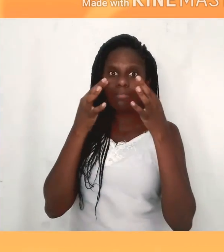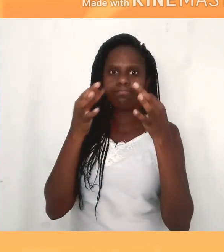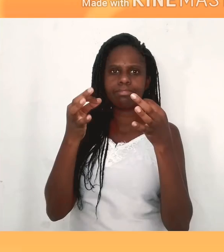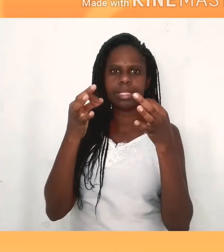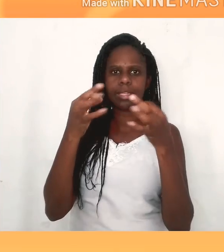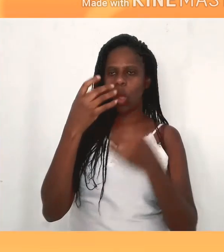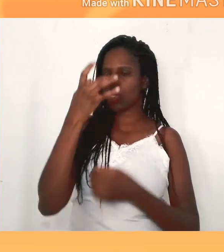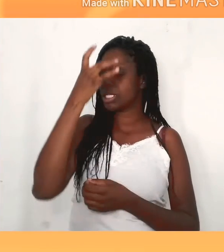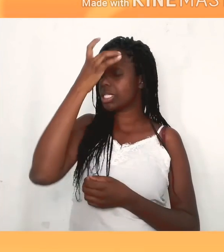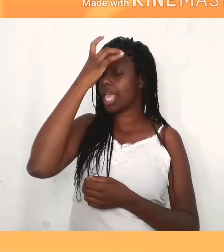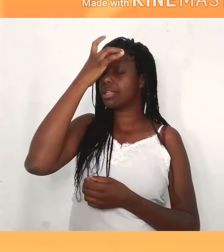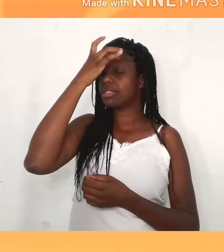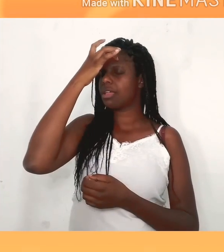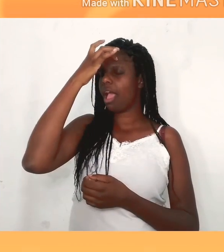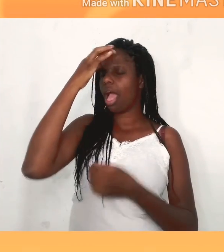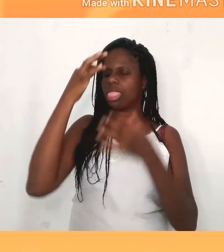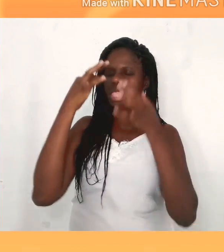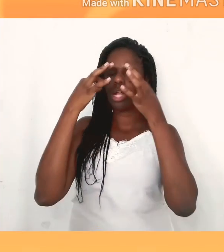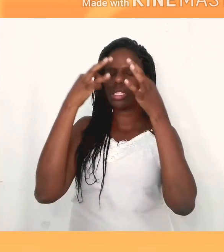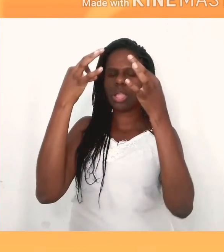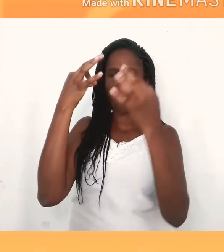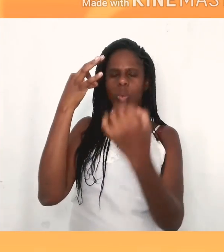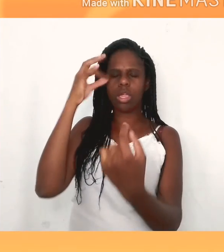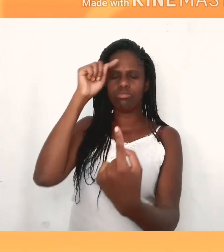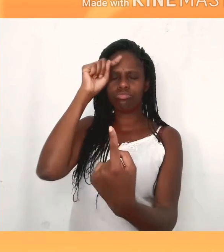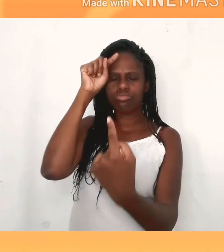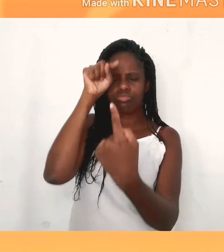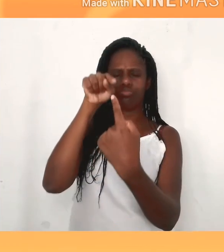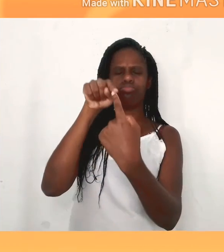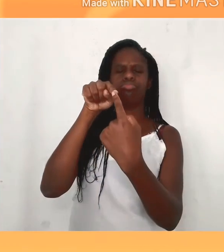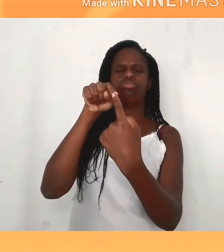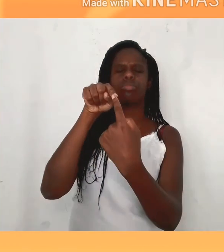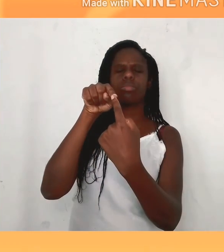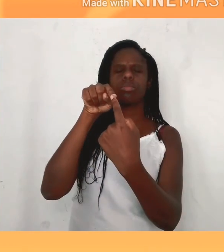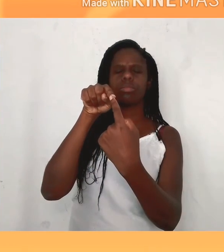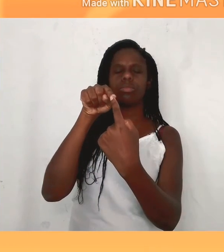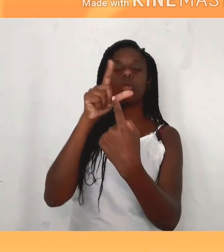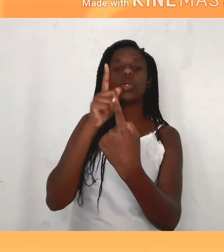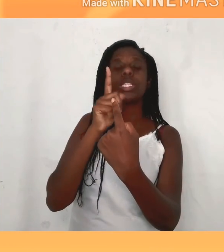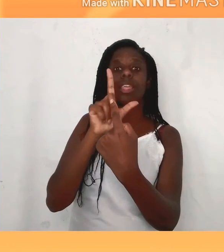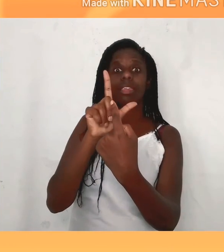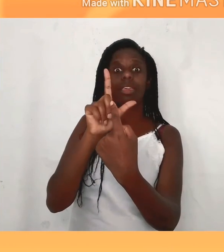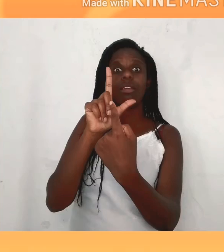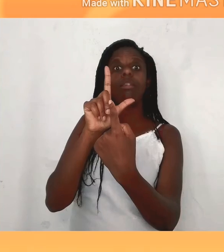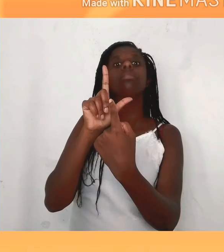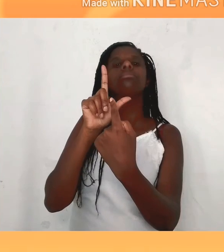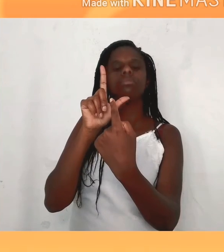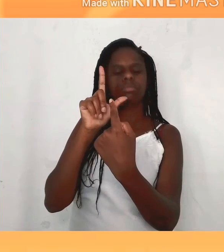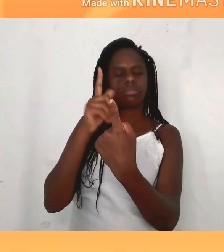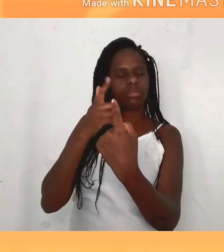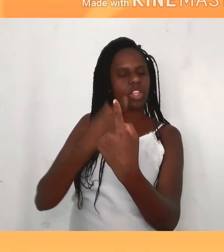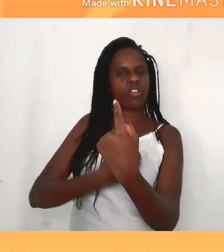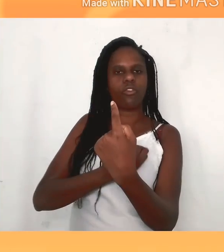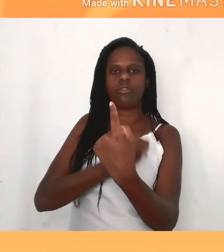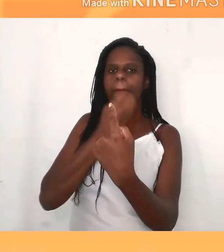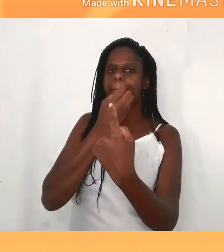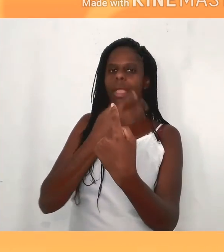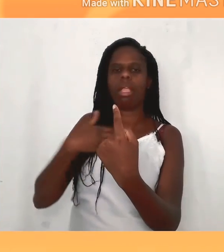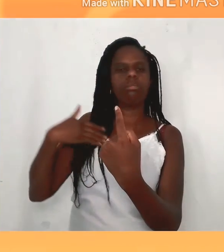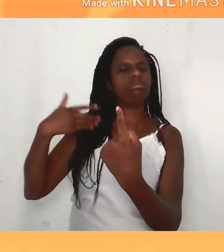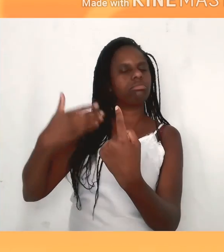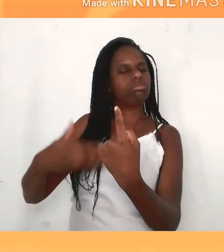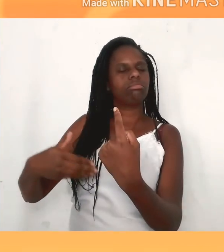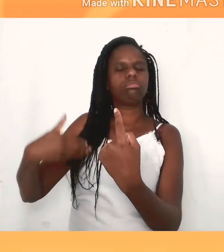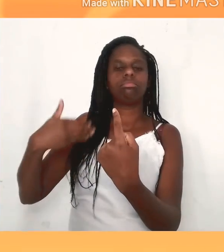sua consciência num ponto, portanto abstrair os seus sentidos, viver com eles harmoniosamente e